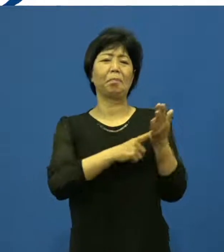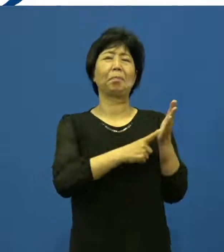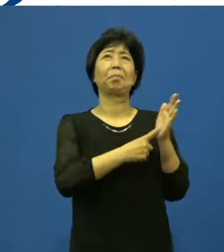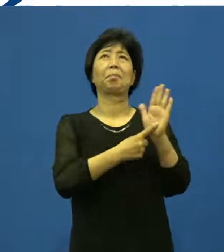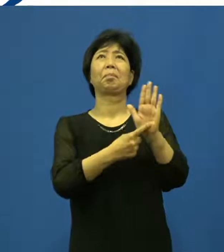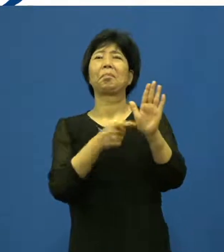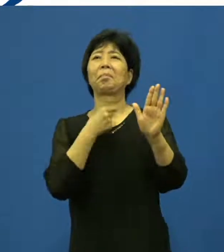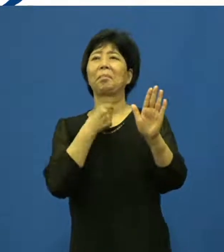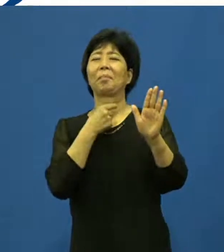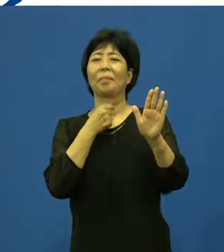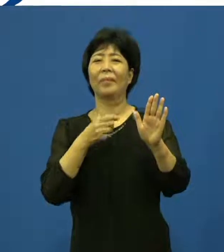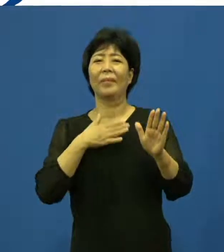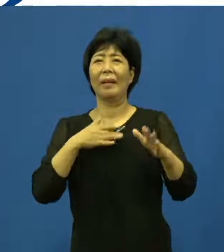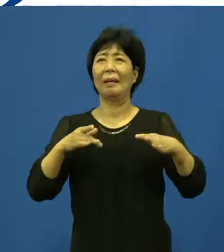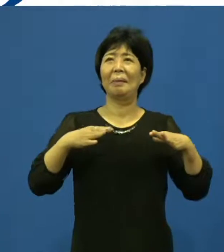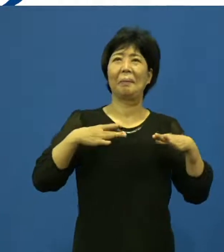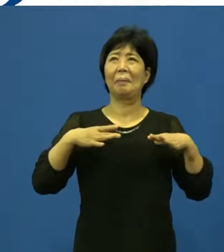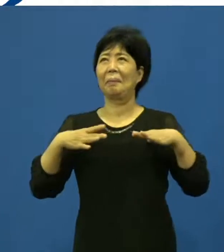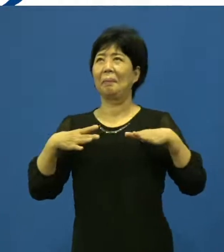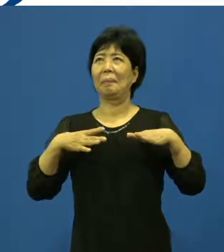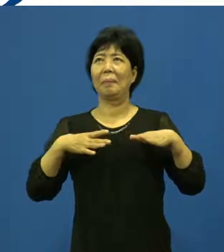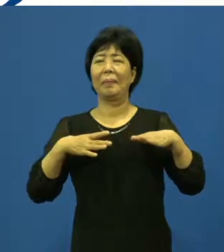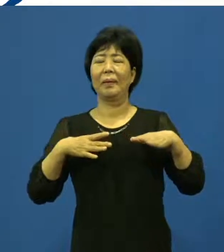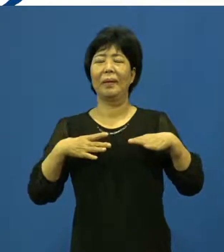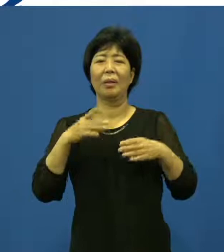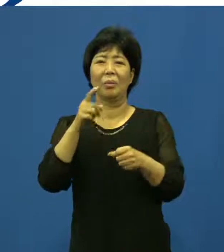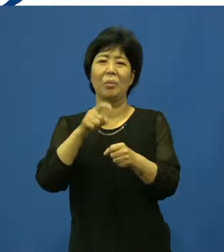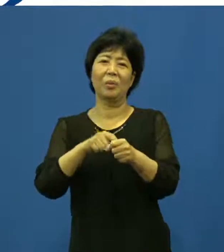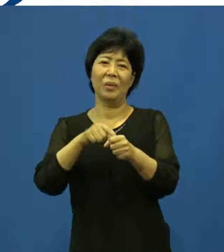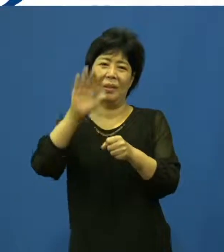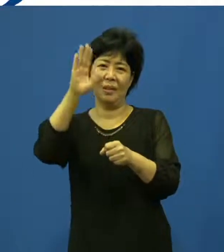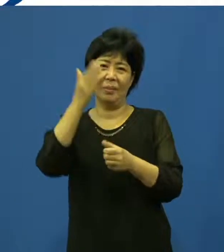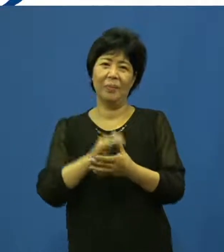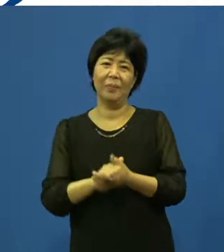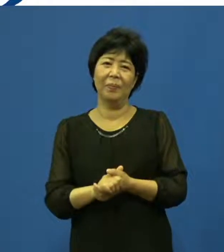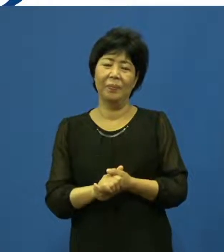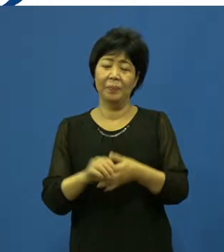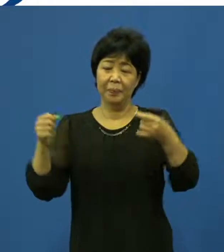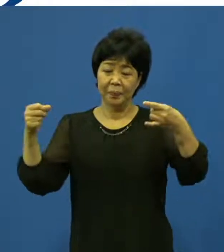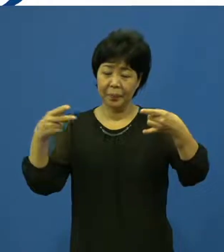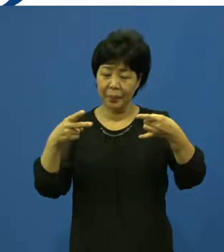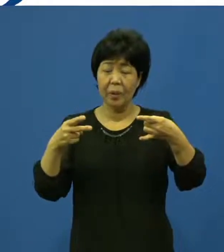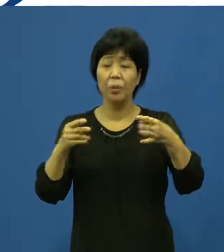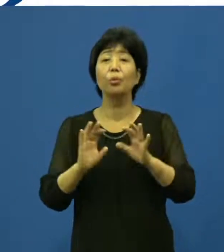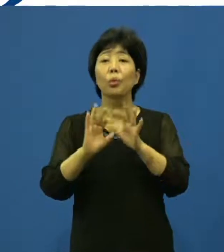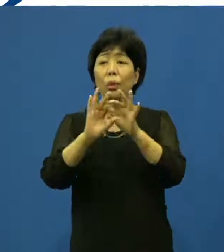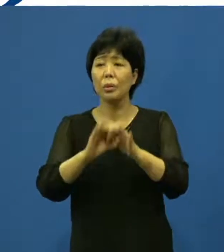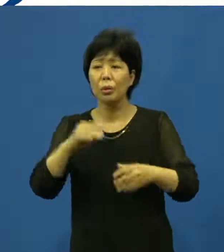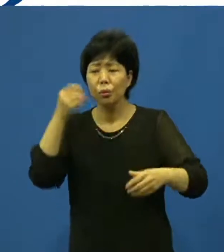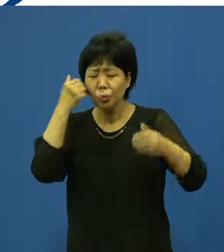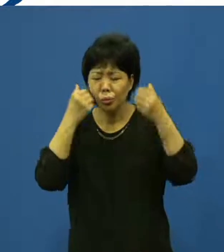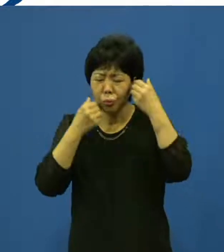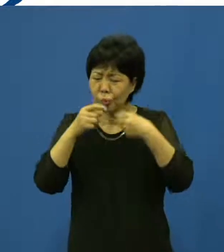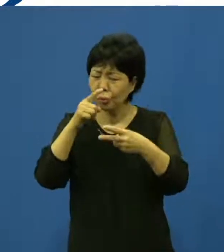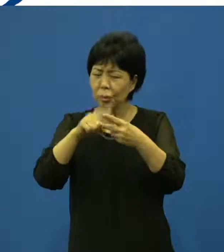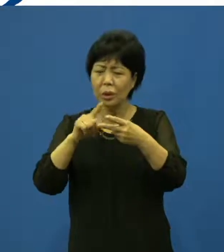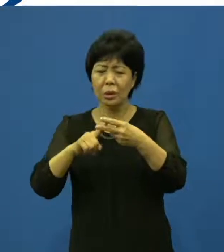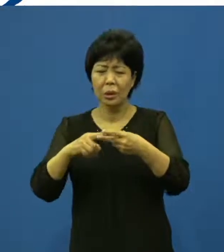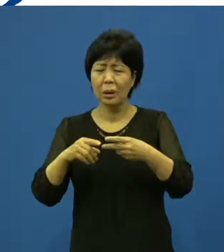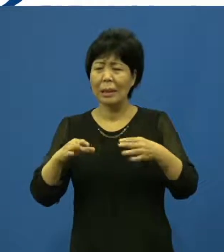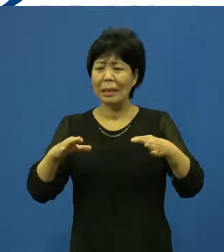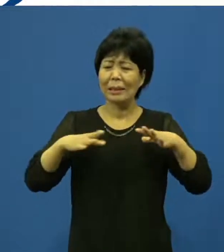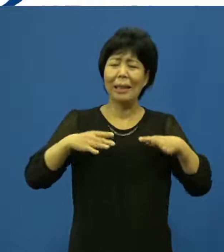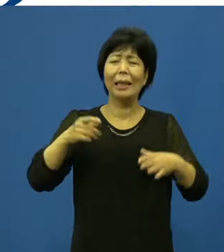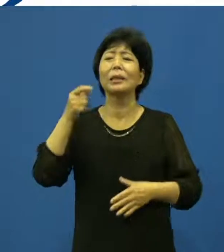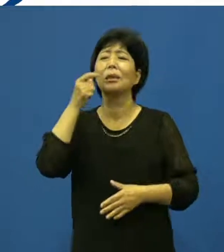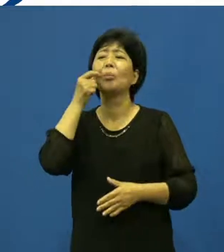것입니다. 우리의 자랑을 만들고자 한다는 거예요. 그래서 오늘 예배소에서도 바울은 분명히 얘기하는데 누구든지 자랑하지 못하게 하면, 이 왜 말을